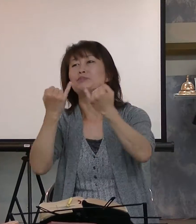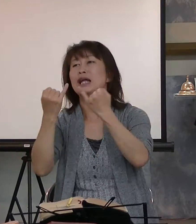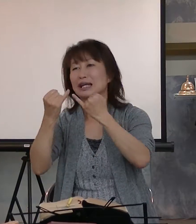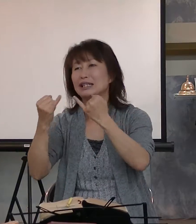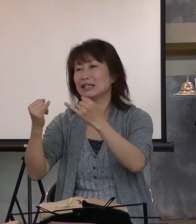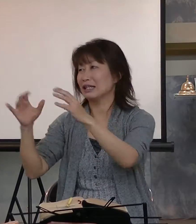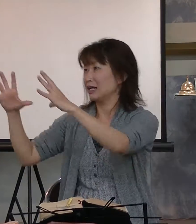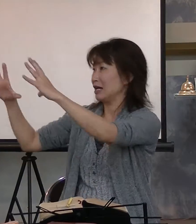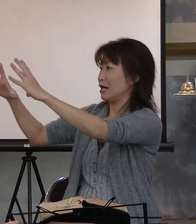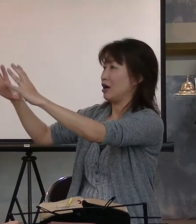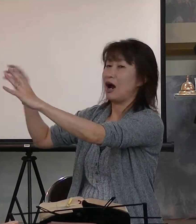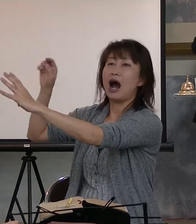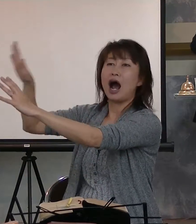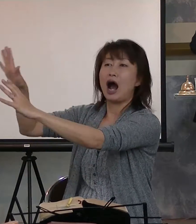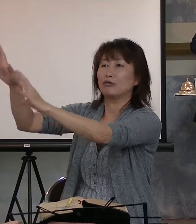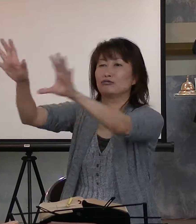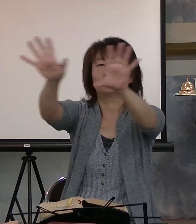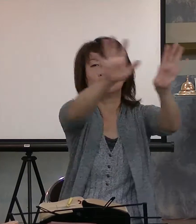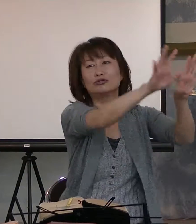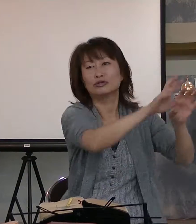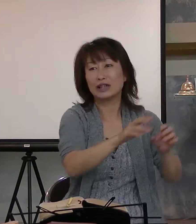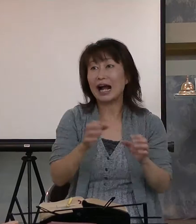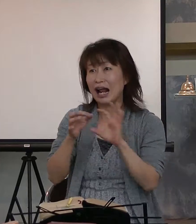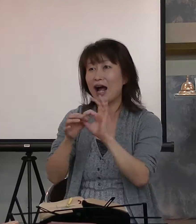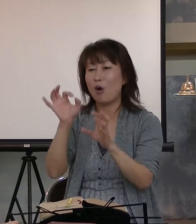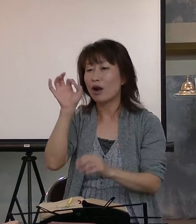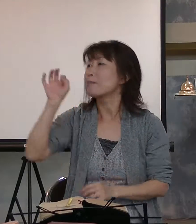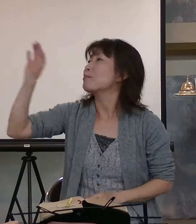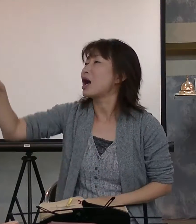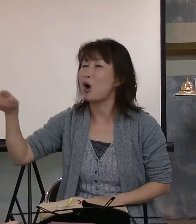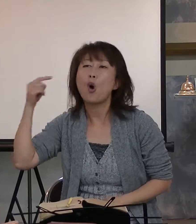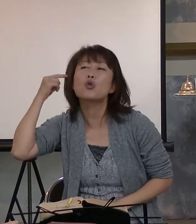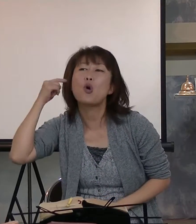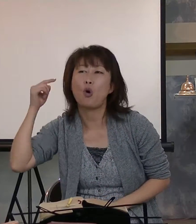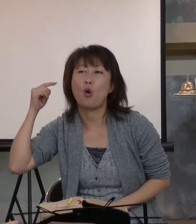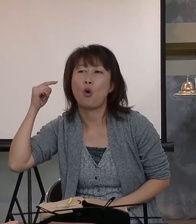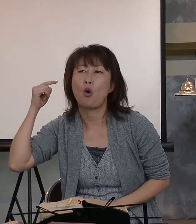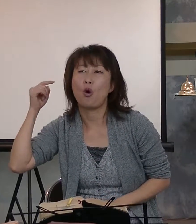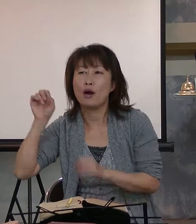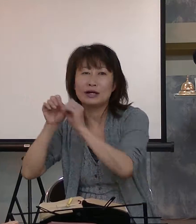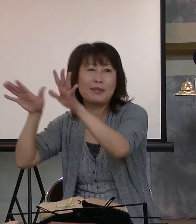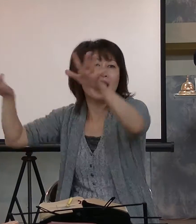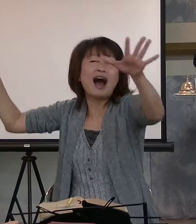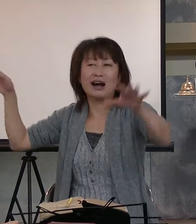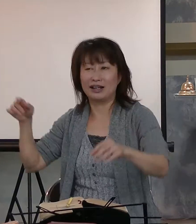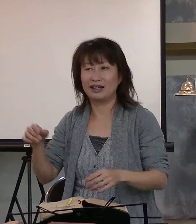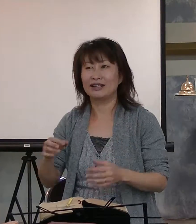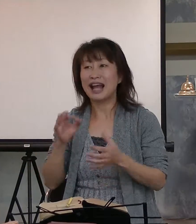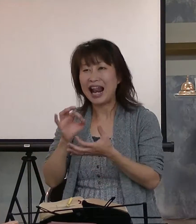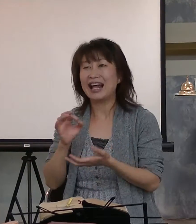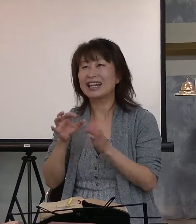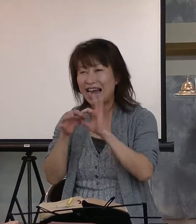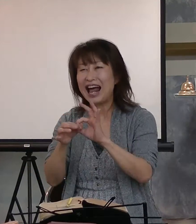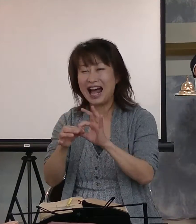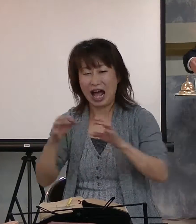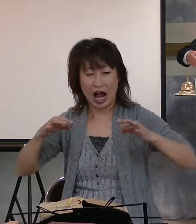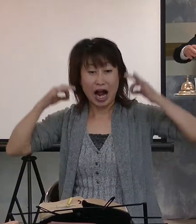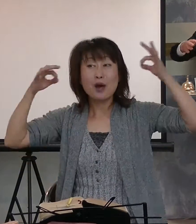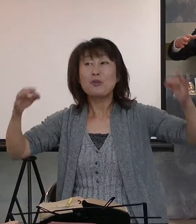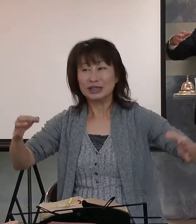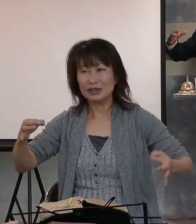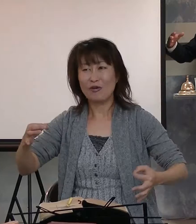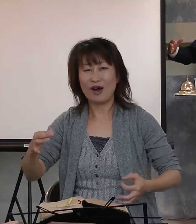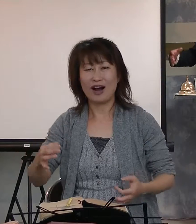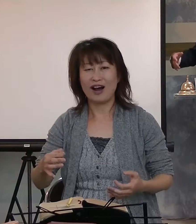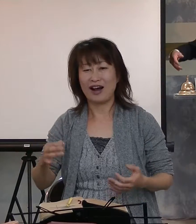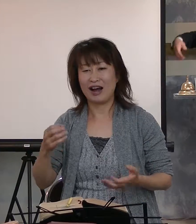金管を入れたらテレバーンとか音が出るんですよ。ただ金持ちたちはもう